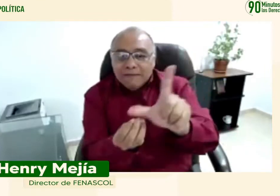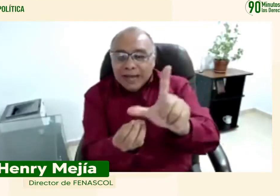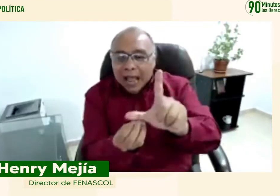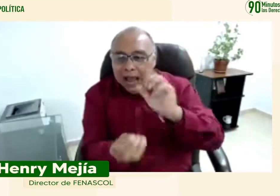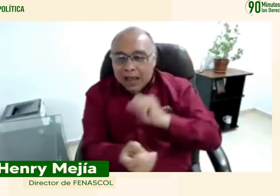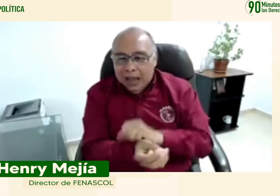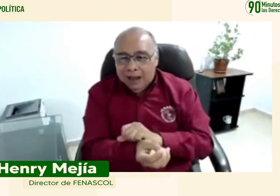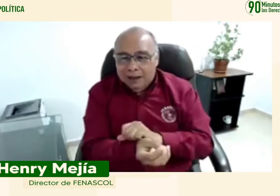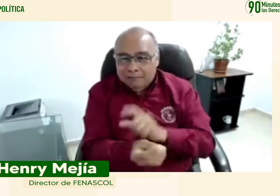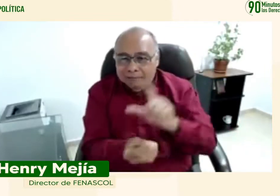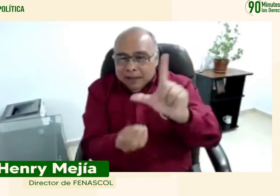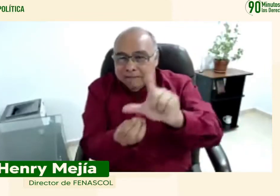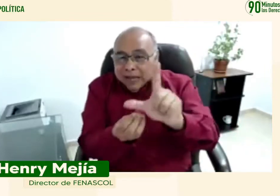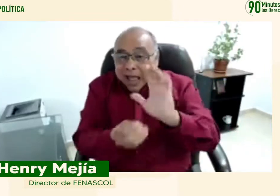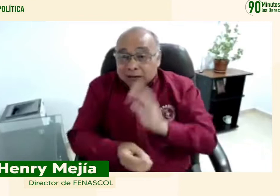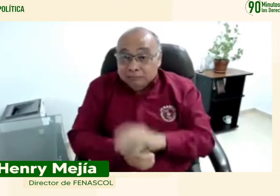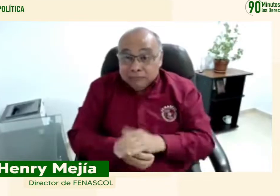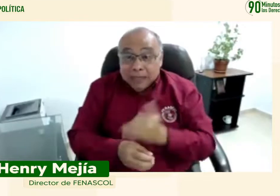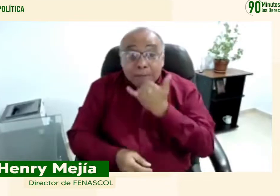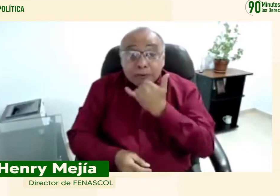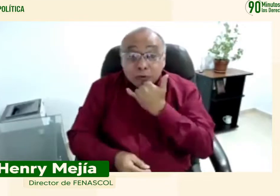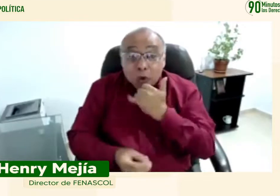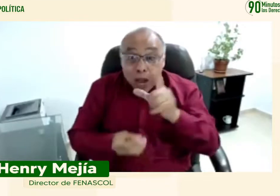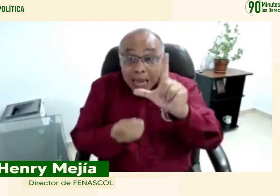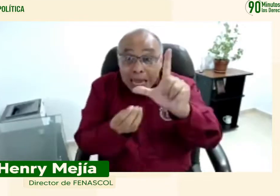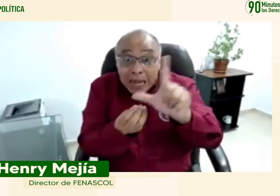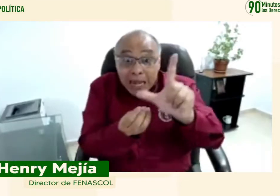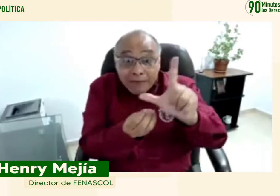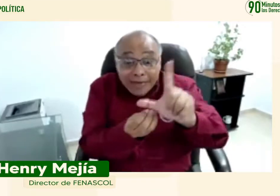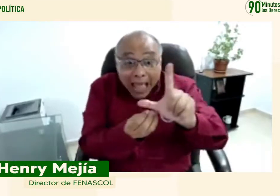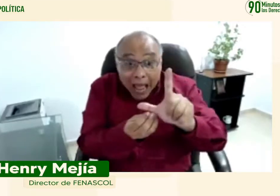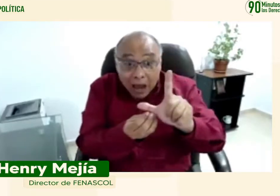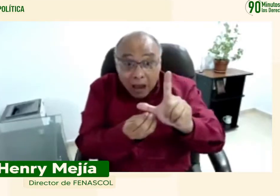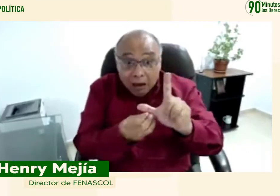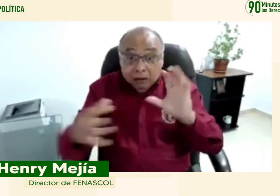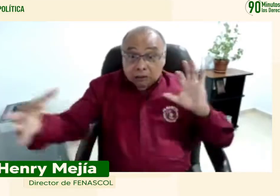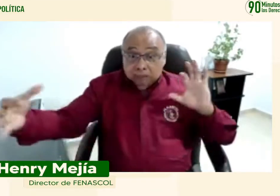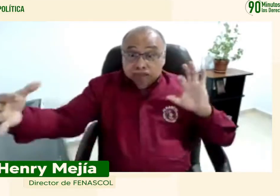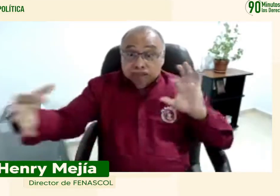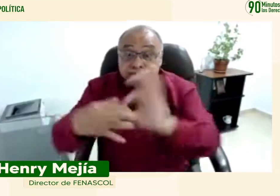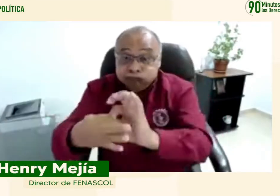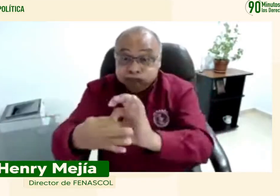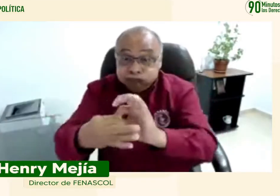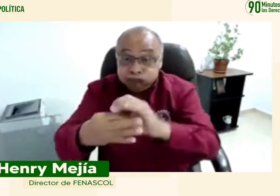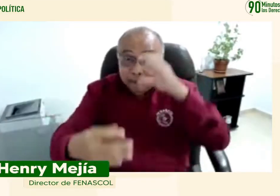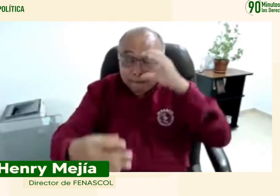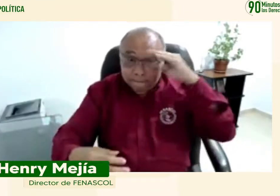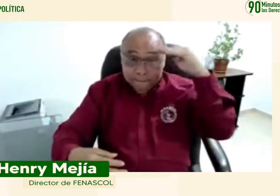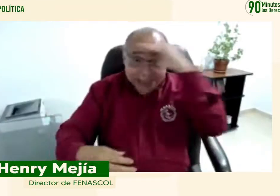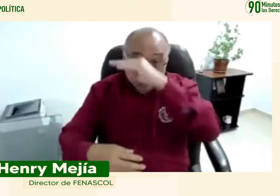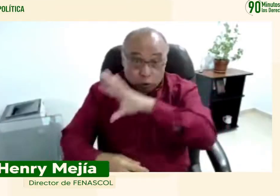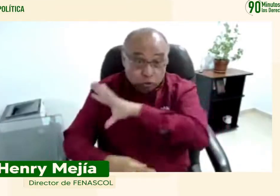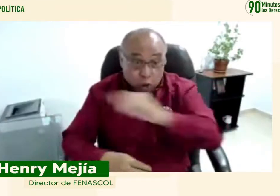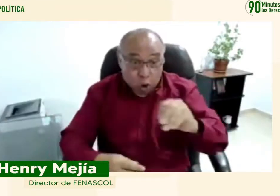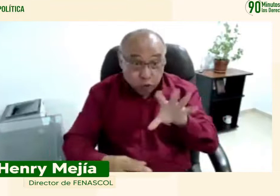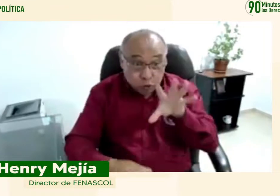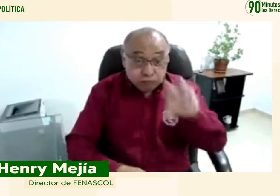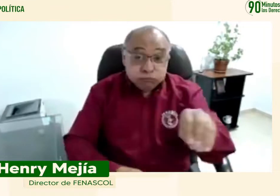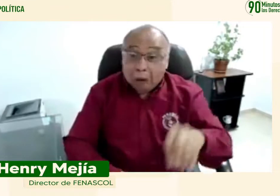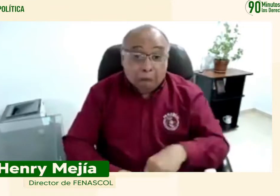organización política supongamos el partido liberal ocurrió y se alió con petro y